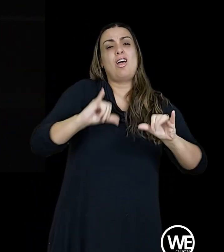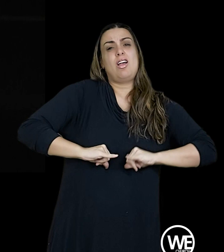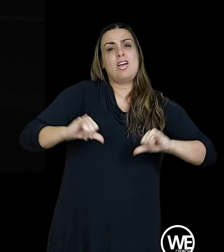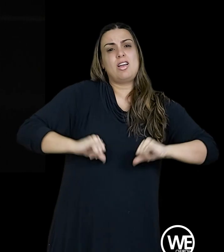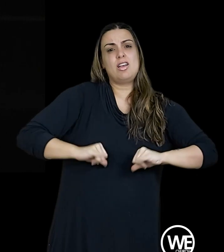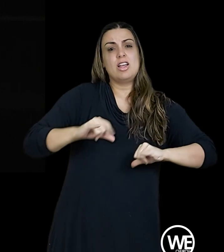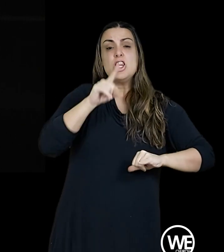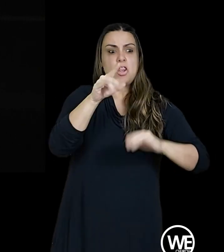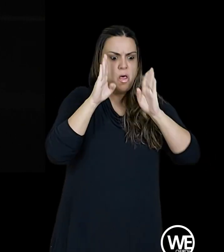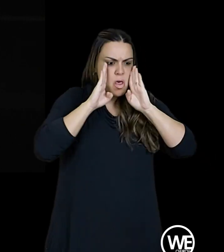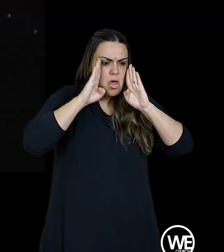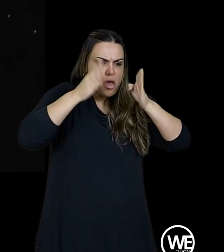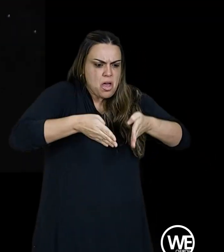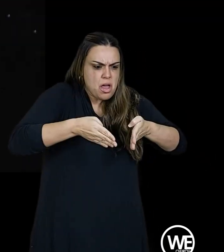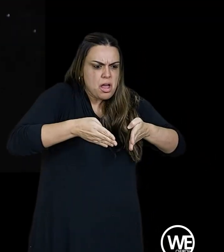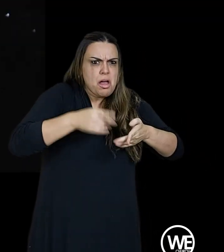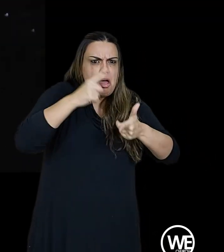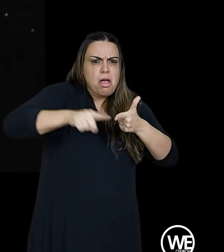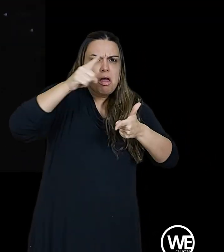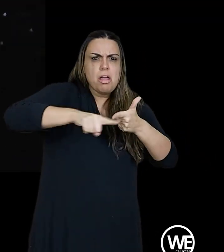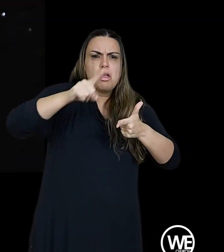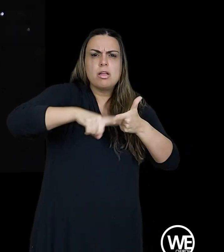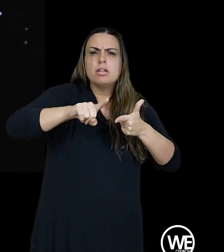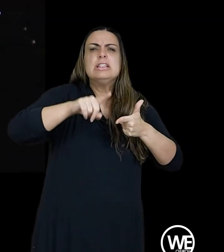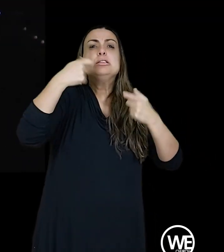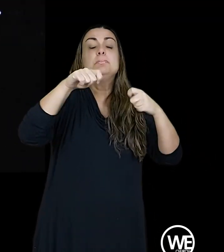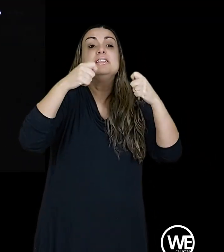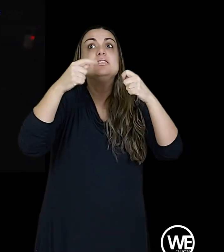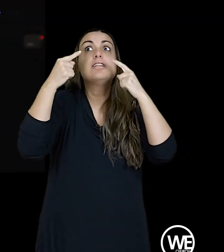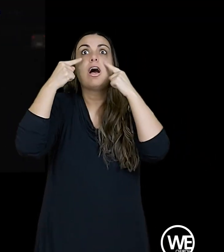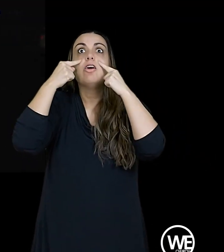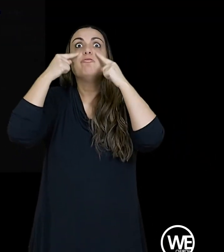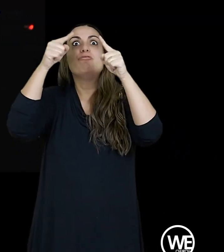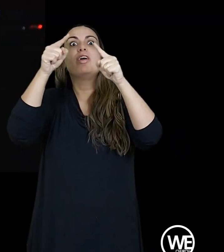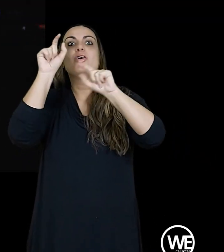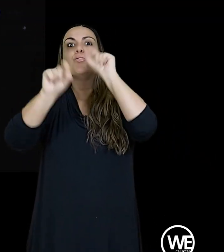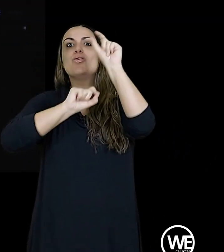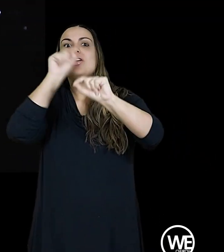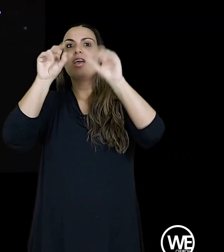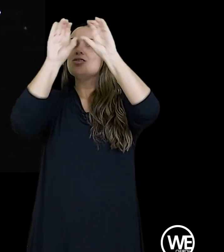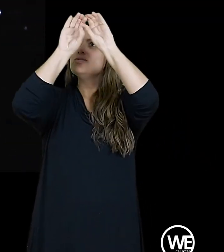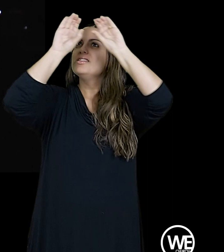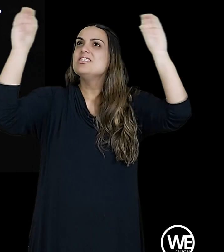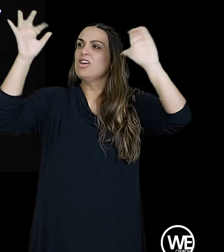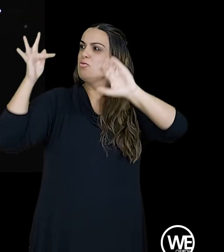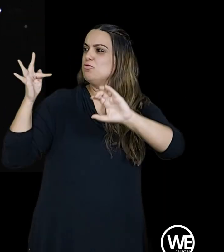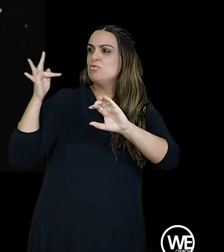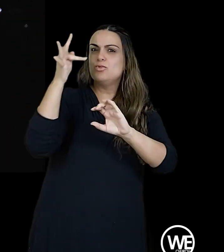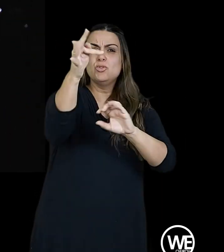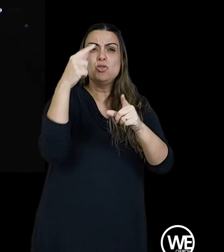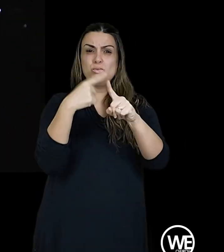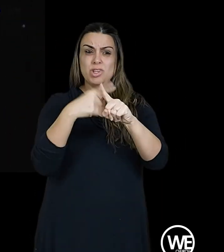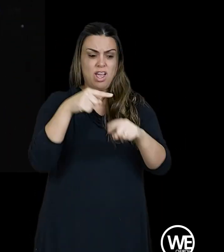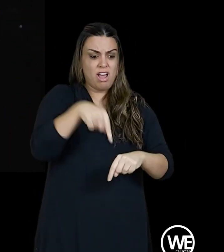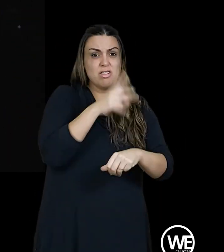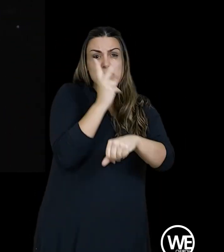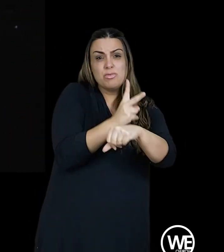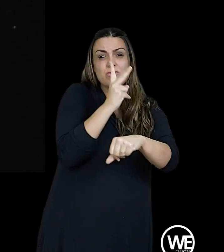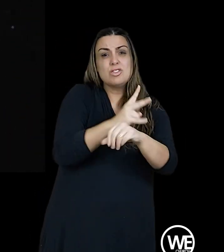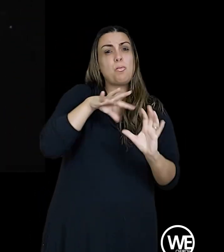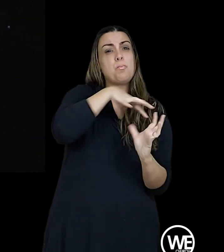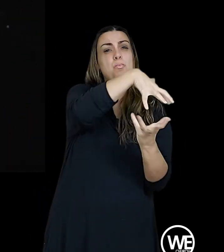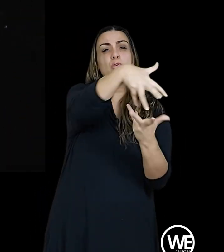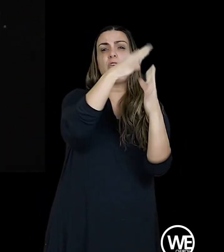vê, mas do que não se vê. Pois o que se vê é transitório, é terreno, é passageiro, mas o que não se